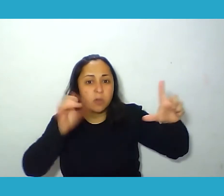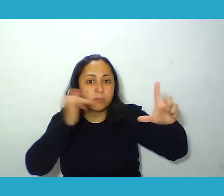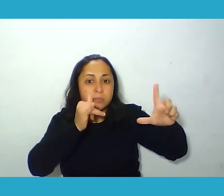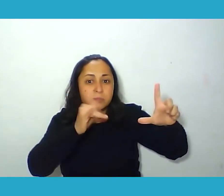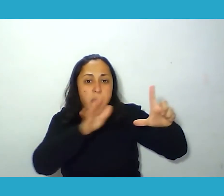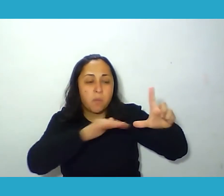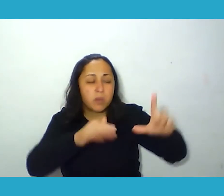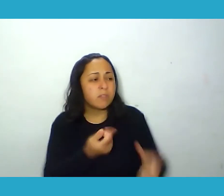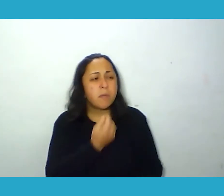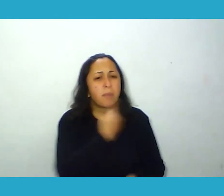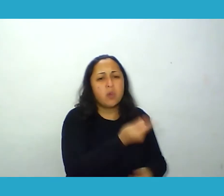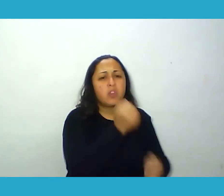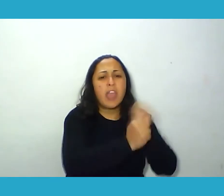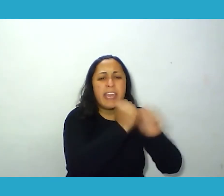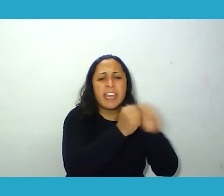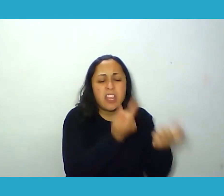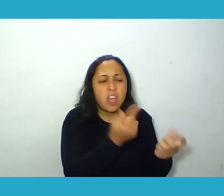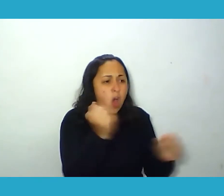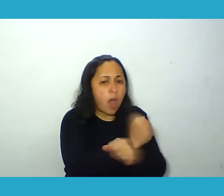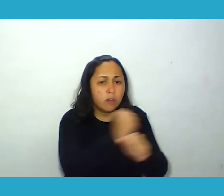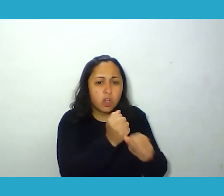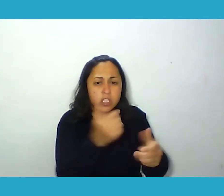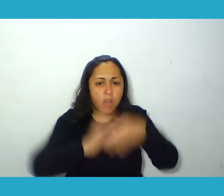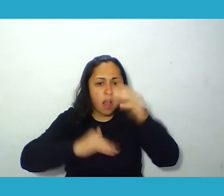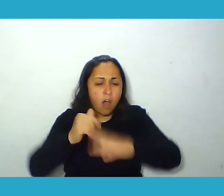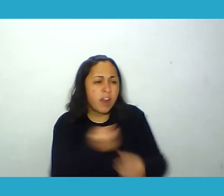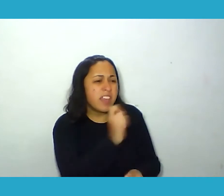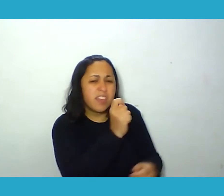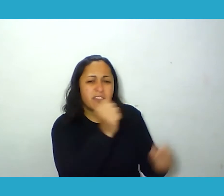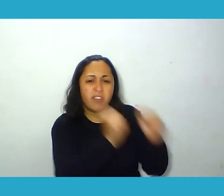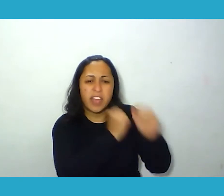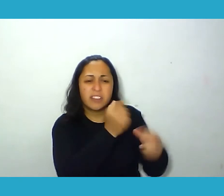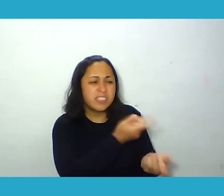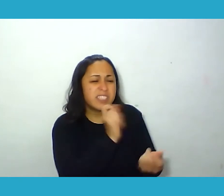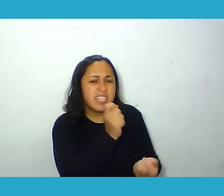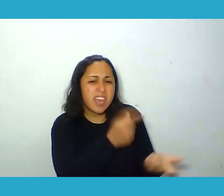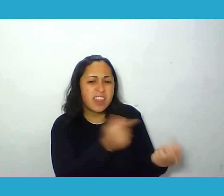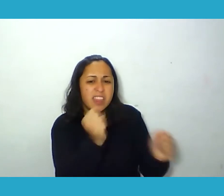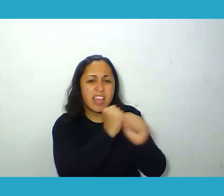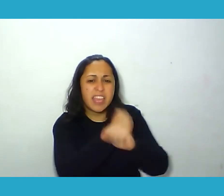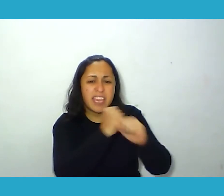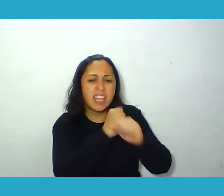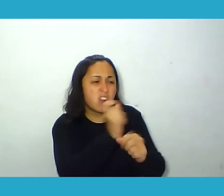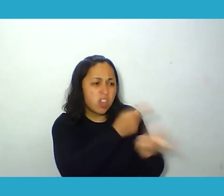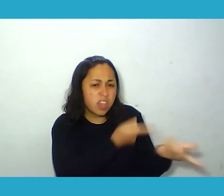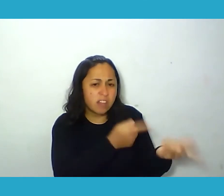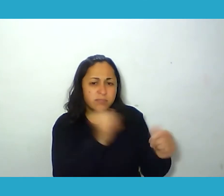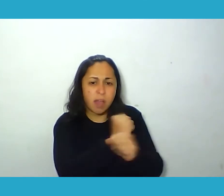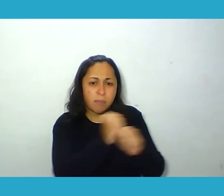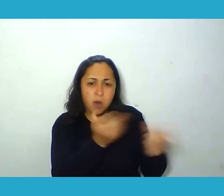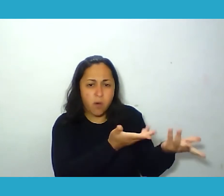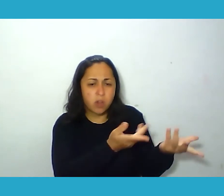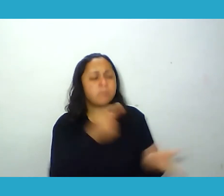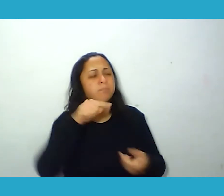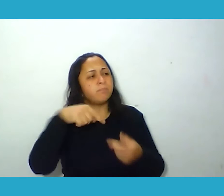Consulta quién es el ingeniero que autorizó la obra del desagüe que se va a realizar. Asimismo, respecto a que la ley permite hacer obras sobre